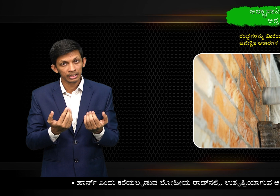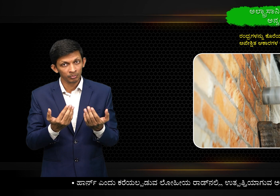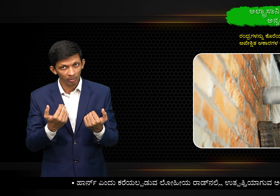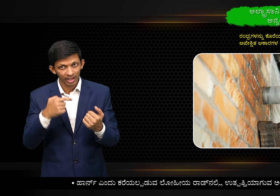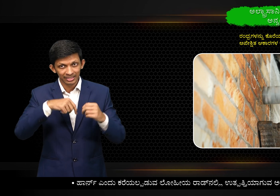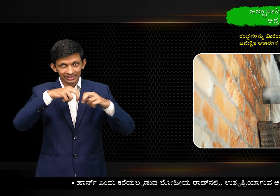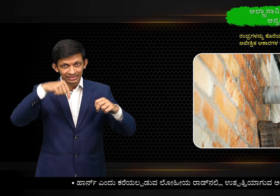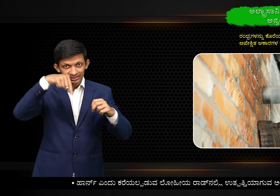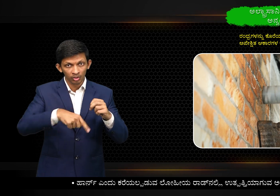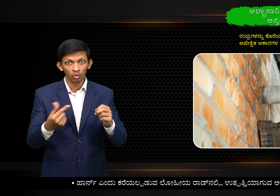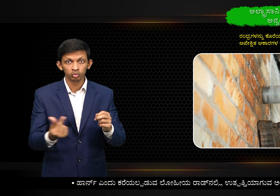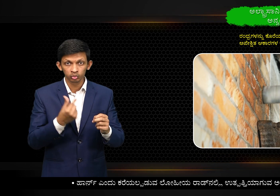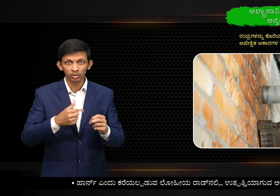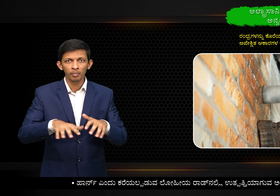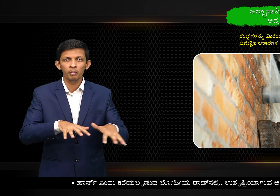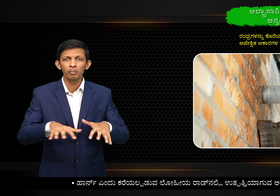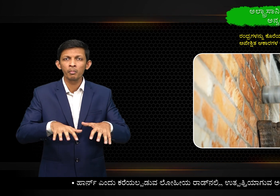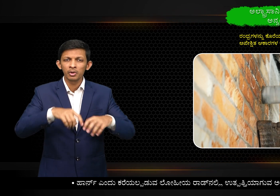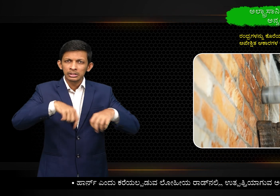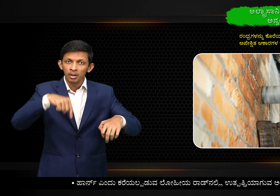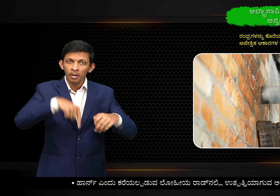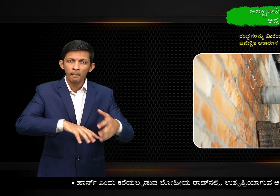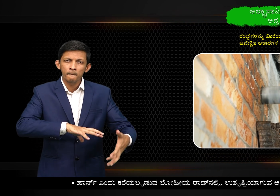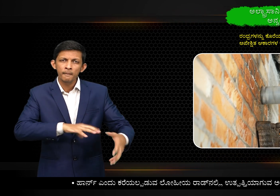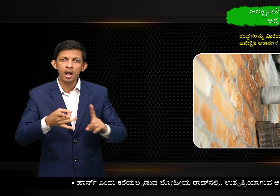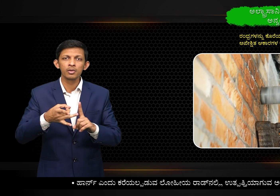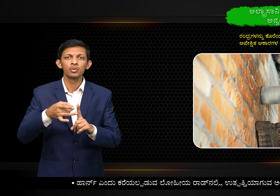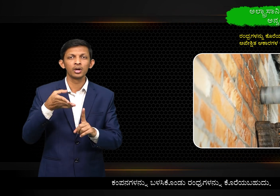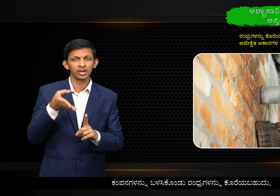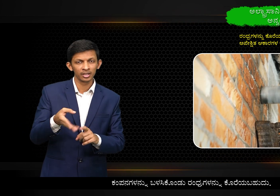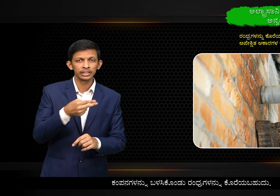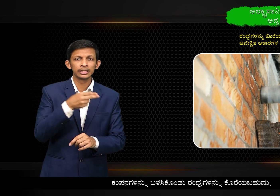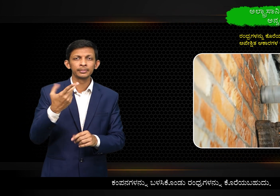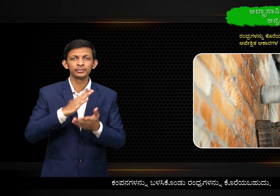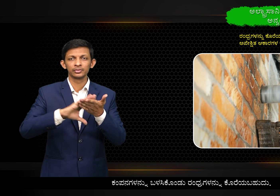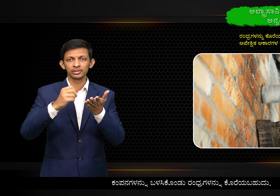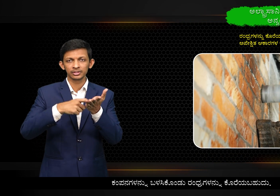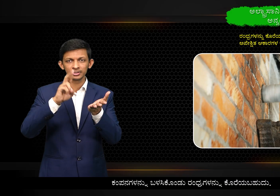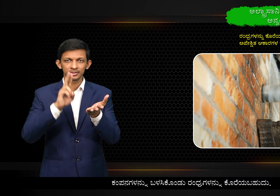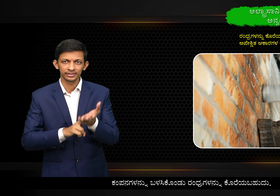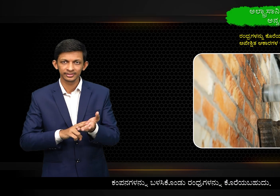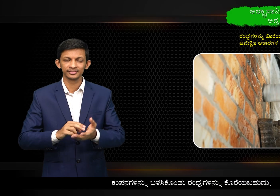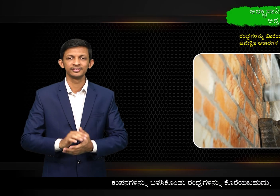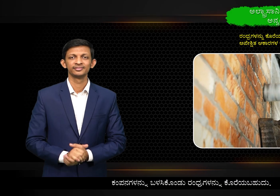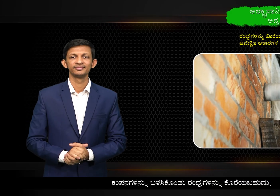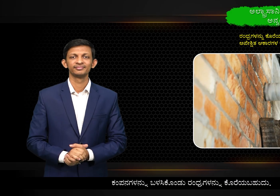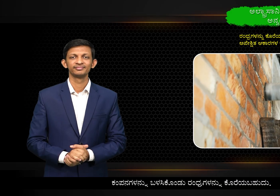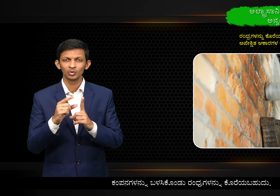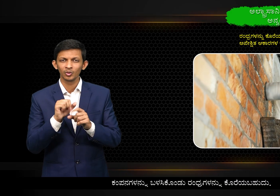ಕರೆಯಲ್ಪಡುವ ಲೋಹೀಯ ರಾಡ್ನಲ್ಲಿ ಉತ್ಪತ್ತಿಯಾಗುವ ಅಲ್ಟ್ರಾಸಾನಿಕ್ ಕಂಪನಗಳನ್ನು ಬಳಸಿಕೊಂಡು